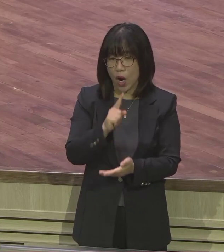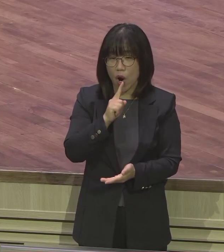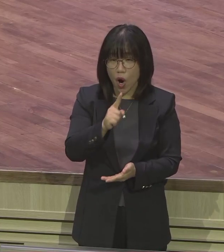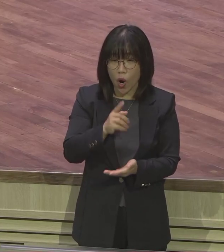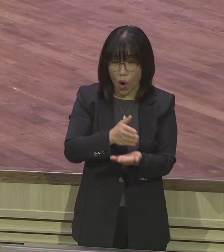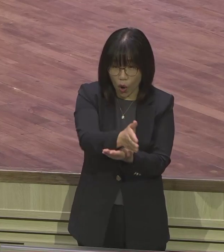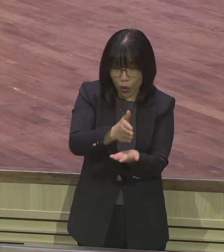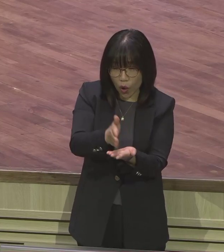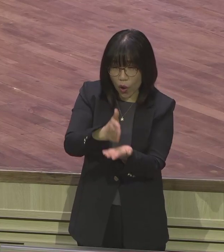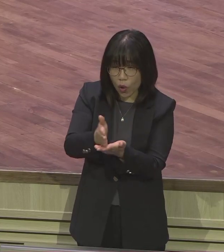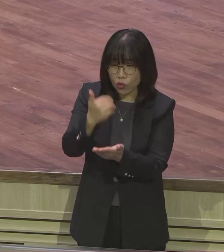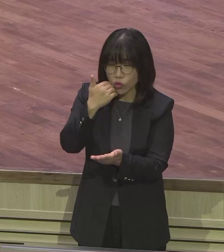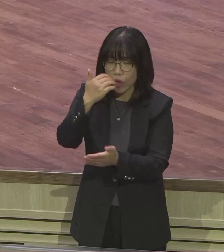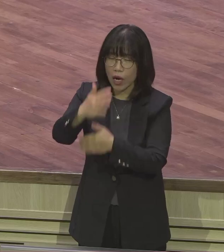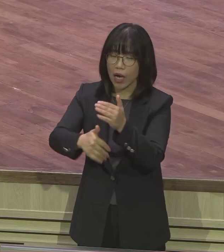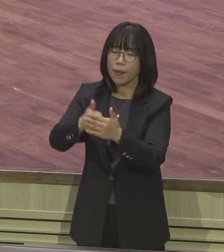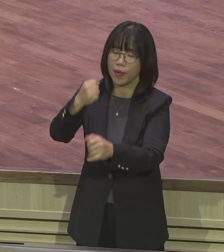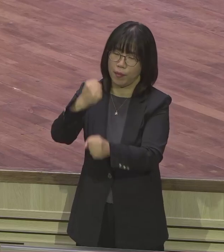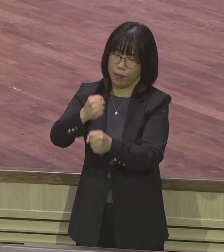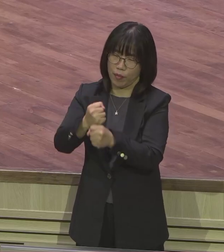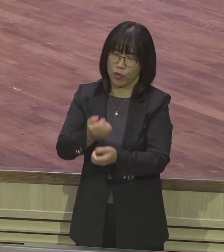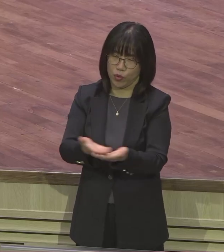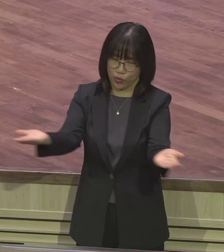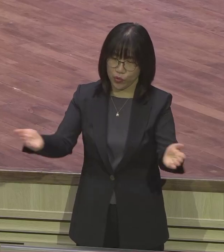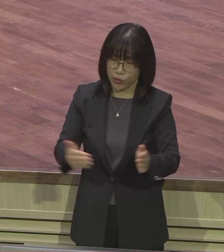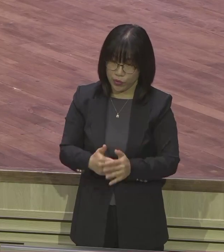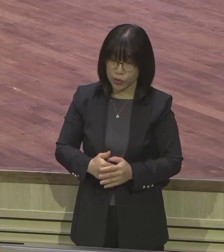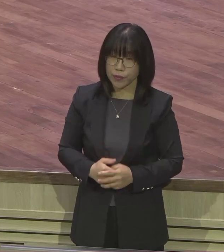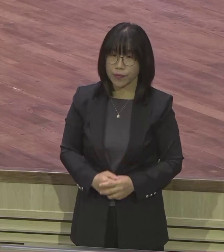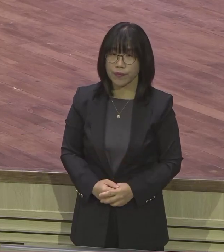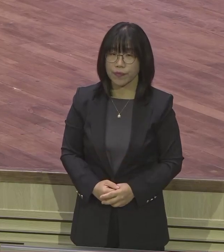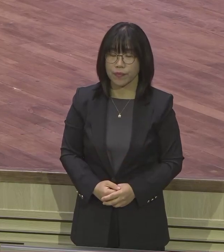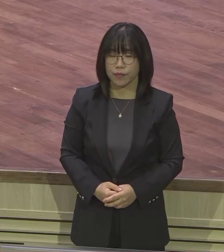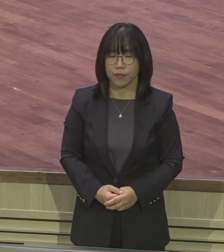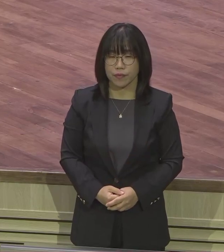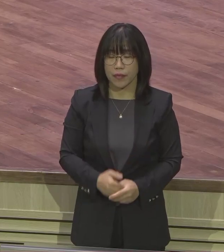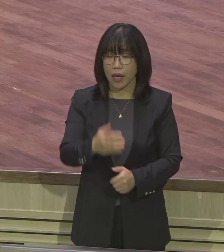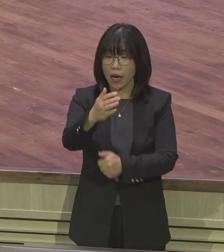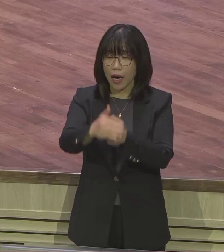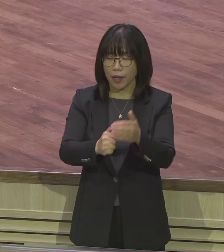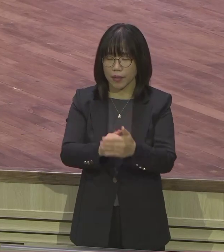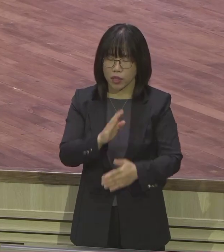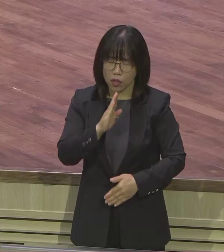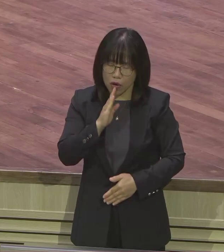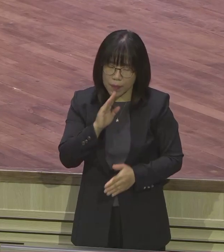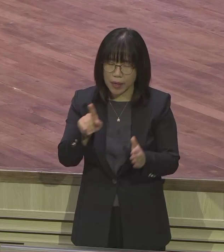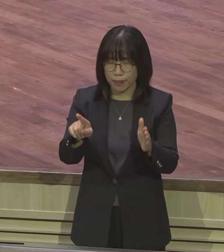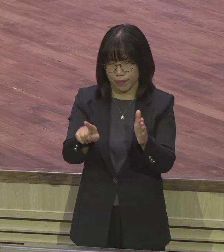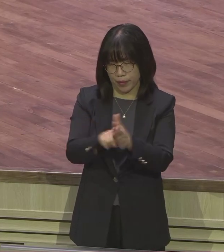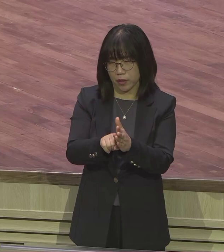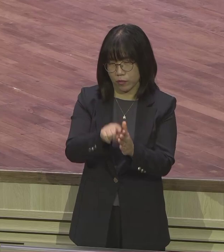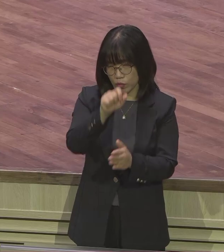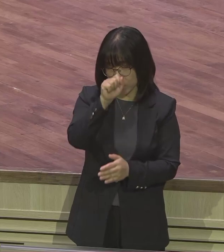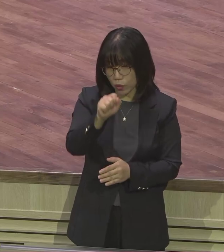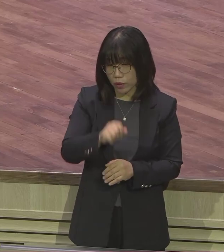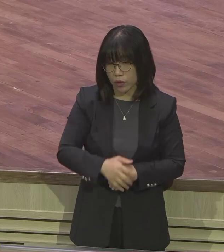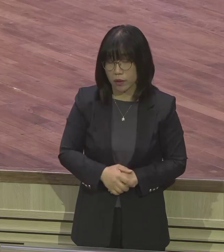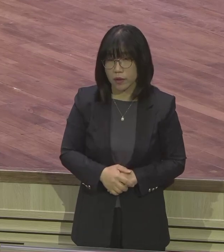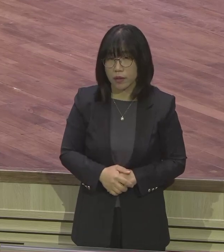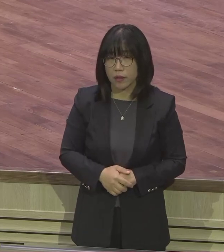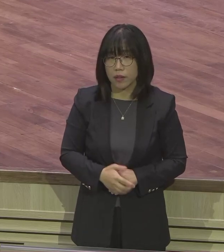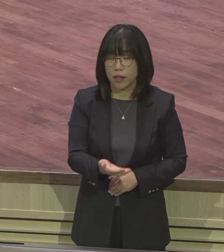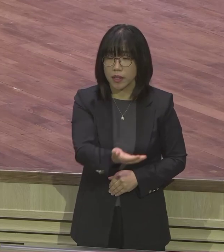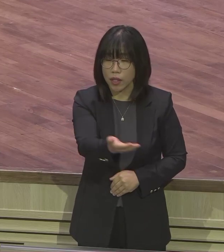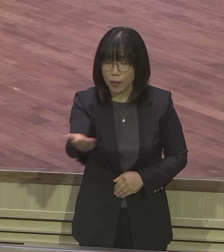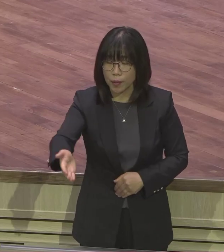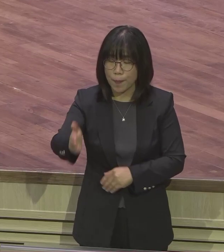아멘. 여러분 삶 속에서도요 하나님 말씀 얼마나 신실하신지를 체험해야 되는데 강단에서 주는 이 강단 말씀에